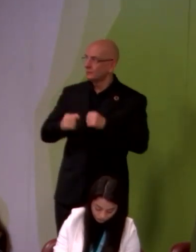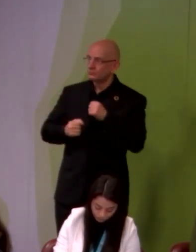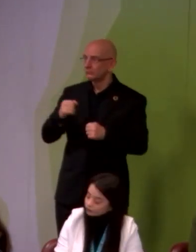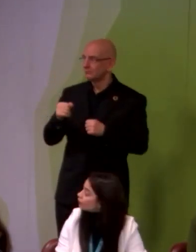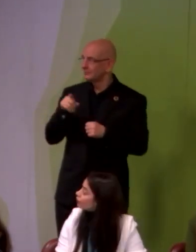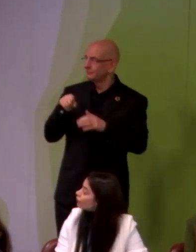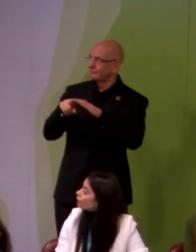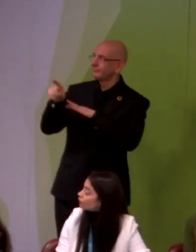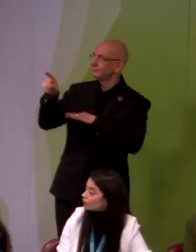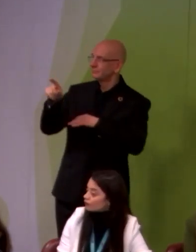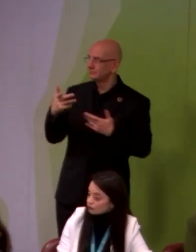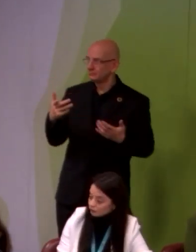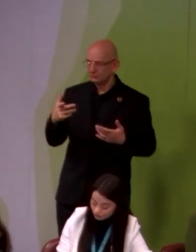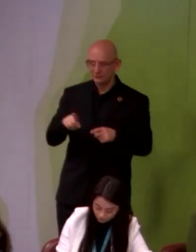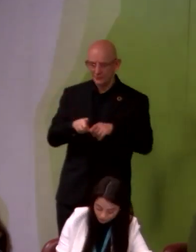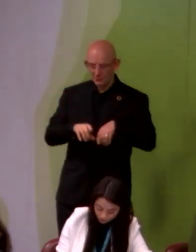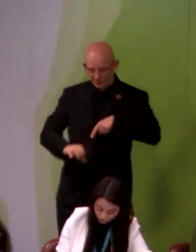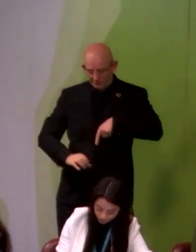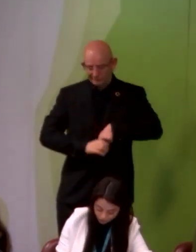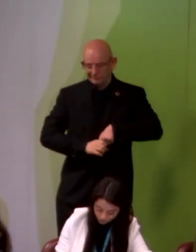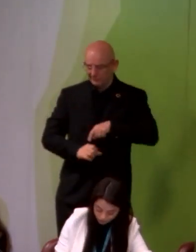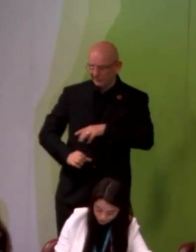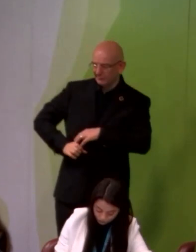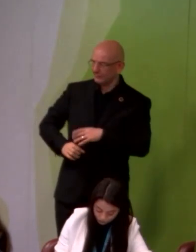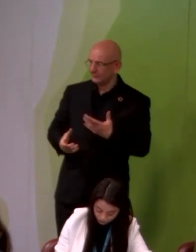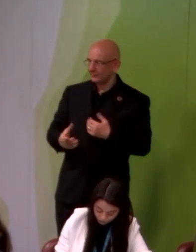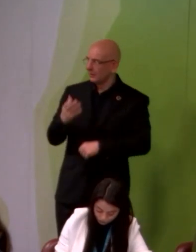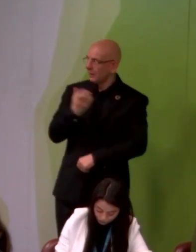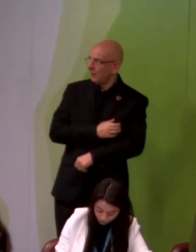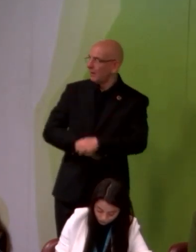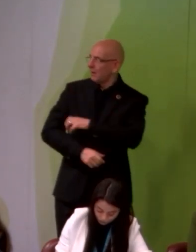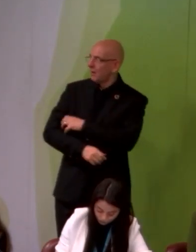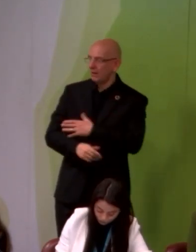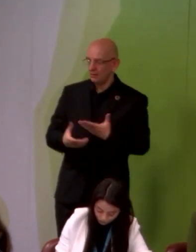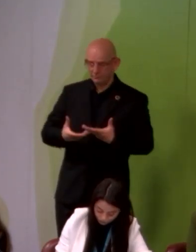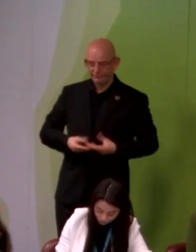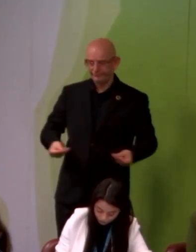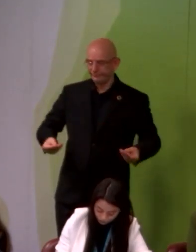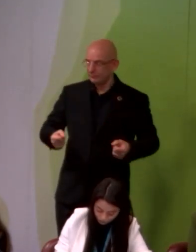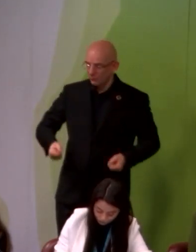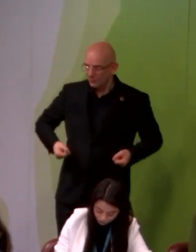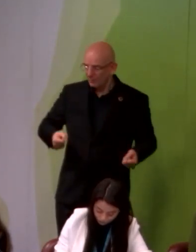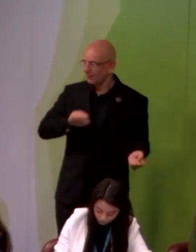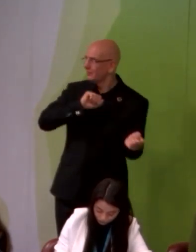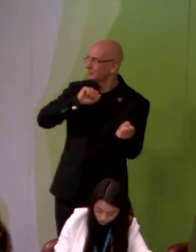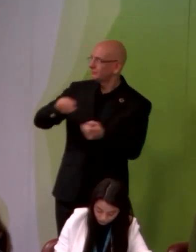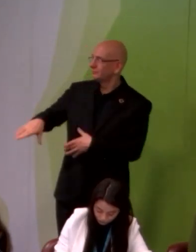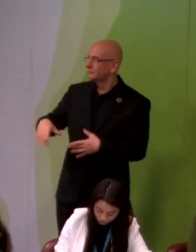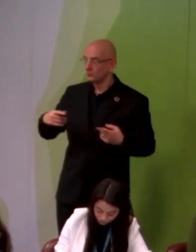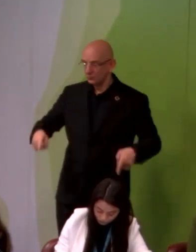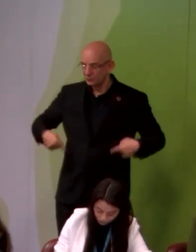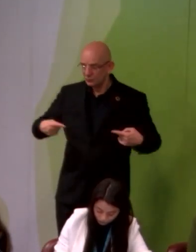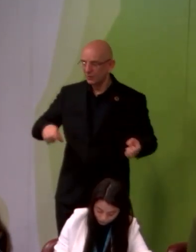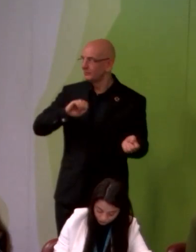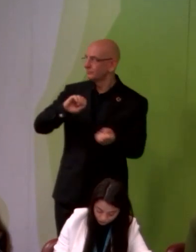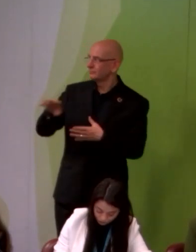les cannes et les chaises roulantes. Donc, dans votre projet futur, surtout